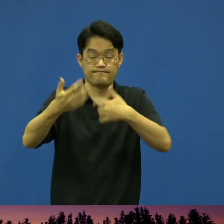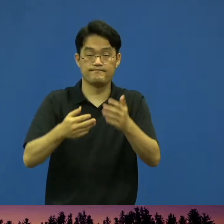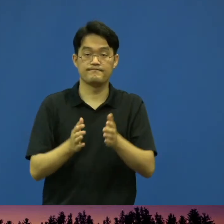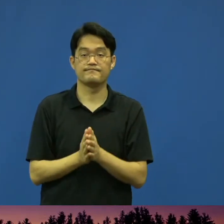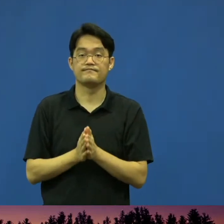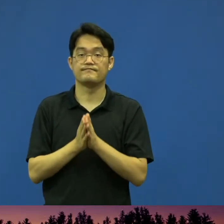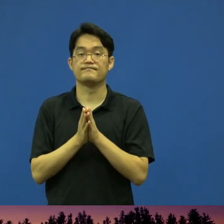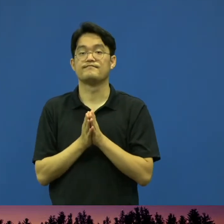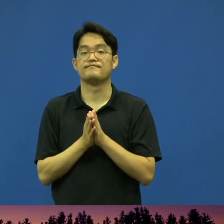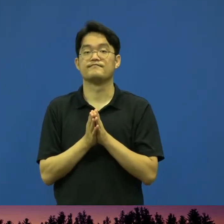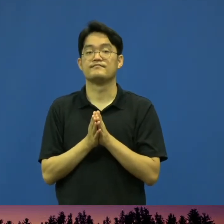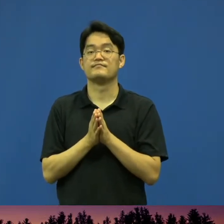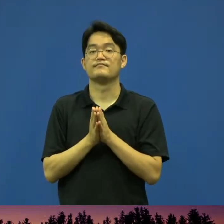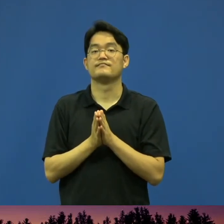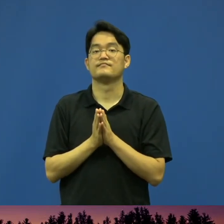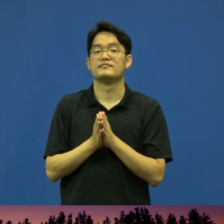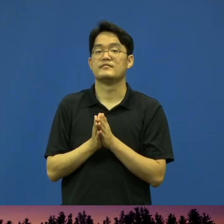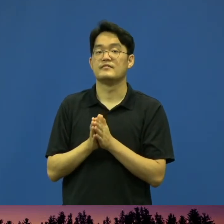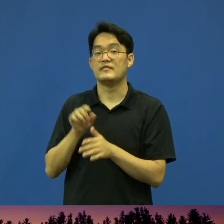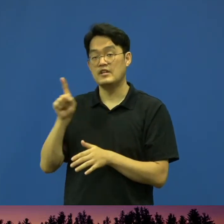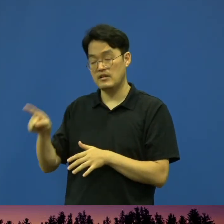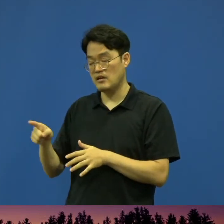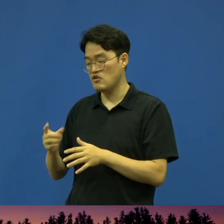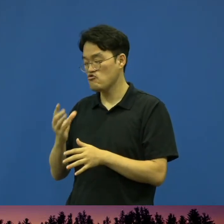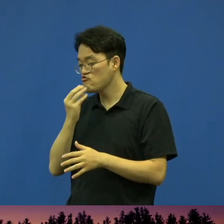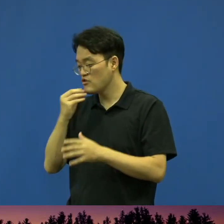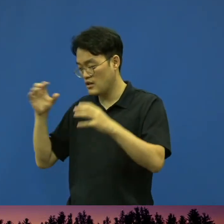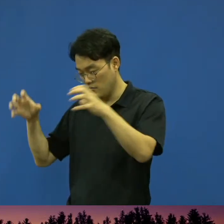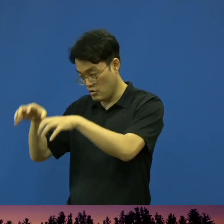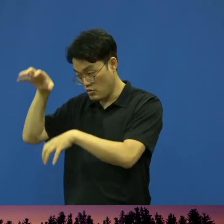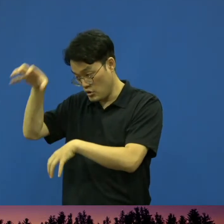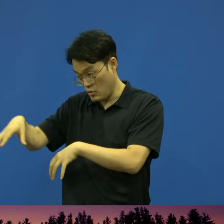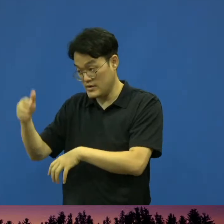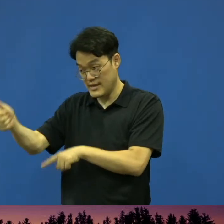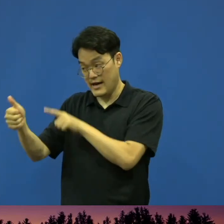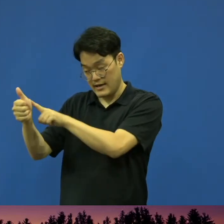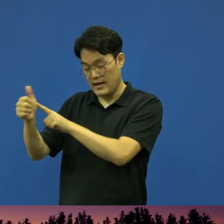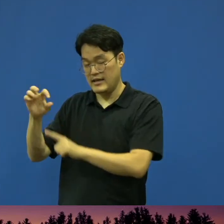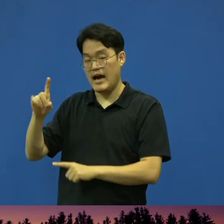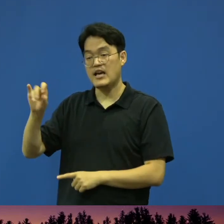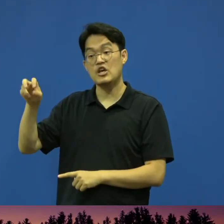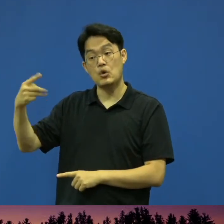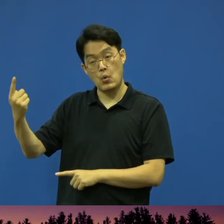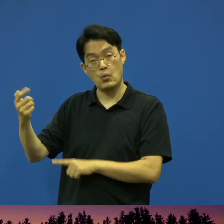읽어봤으면 좋겠습니다. 읽어보겠습니다. 이에 회당장인 야이로라는 사람이